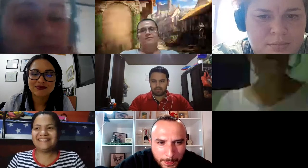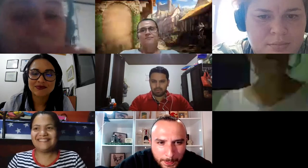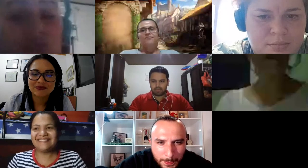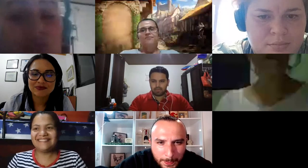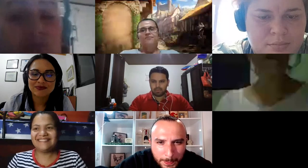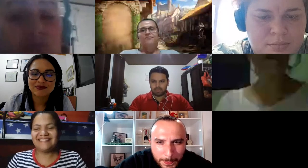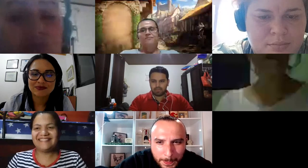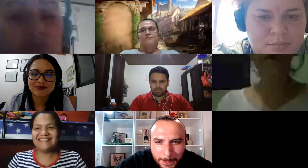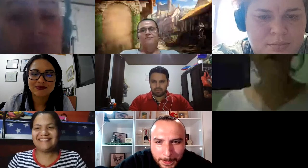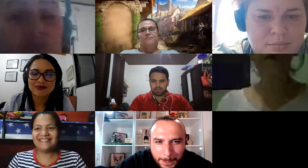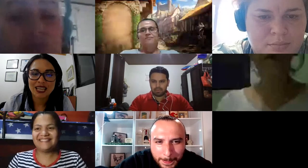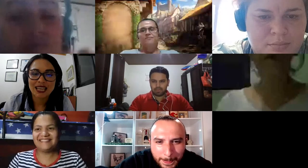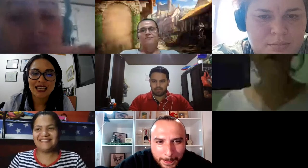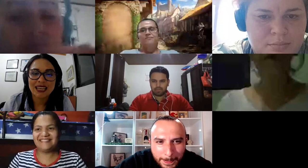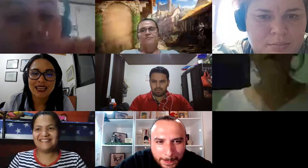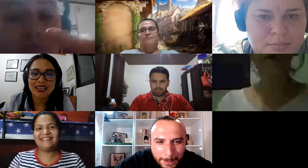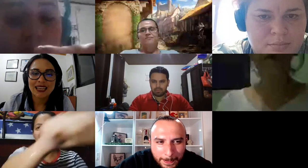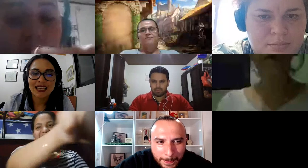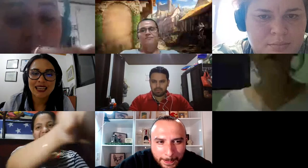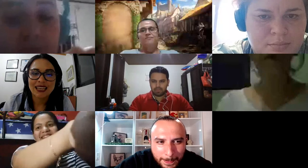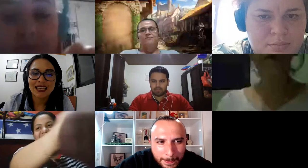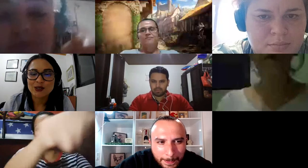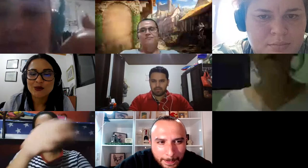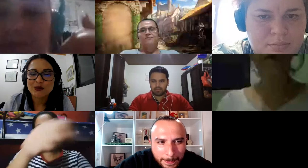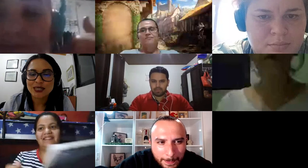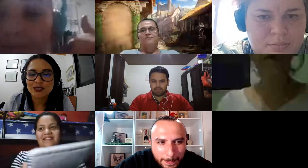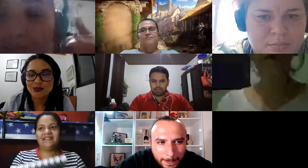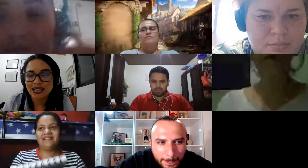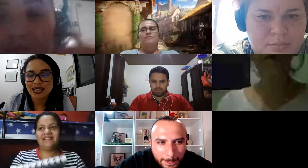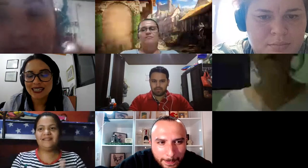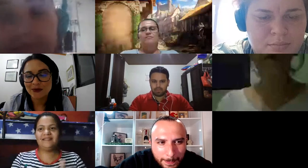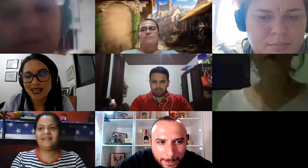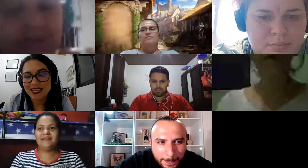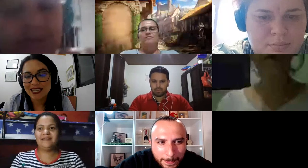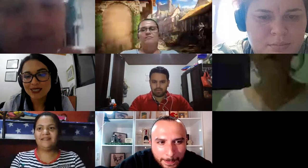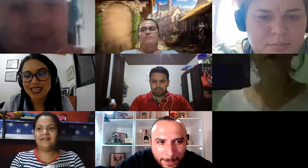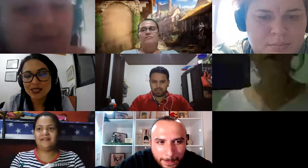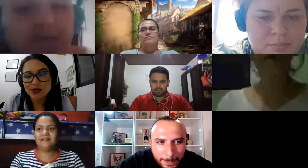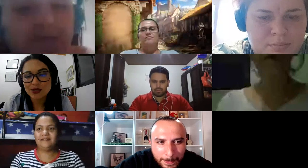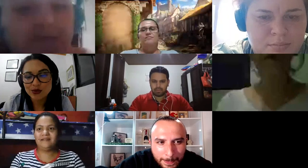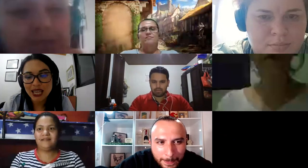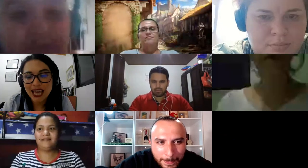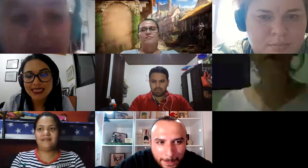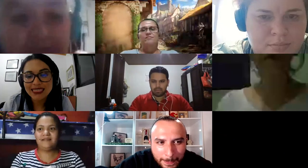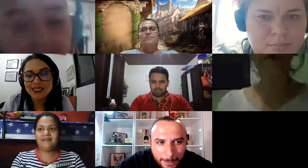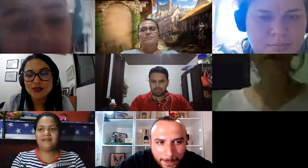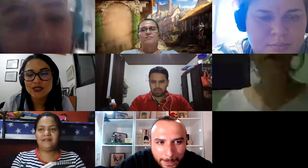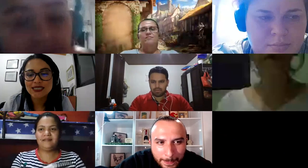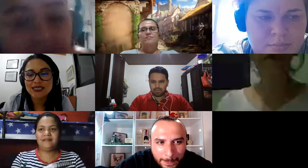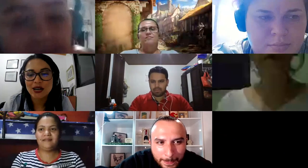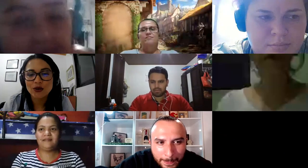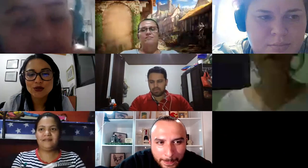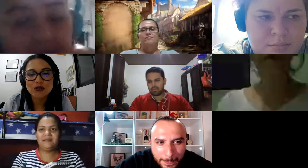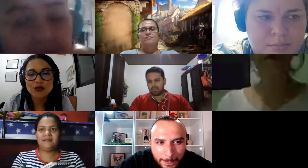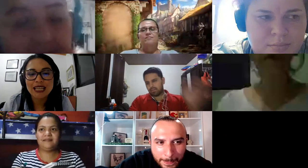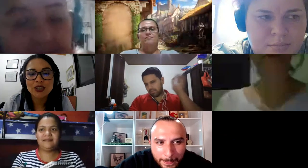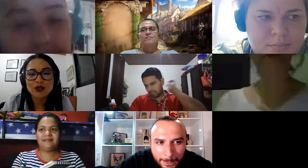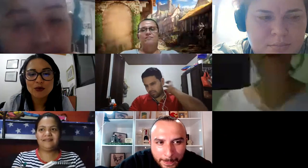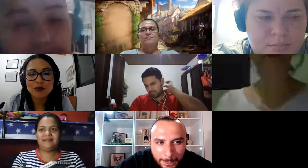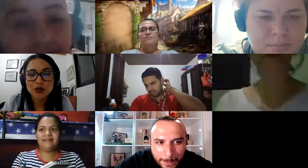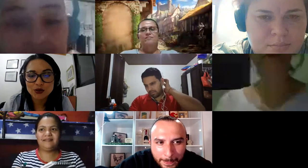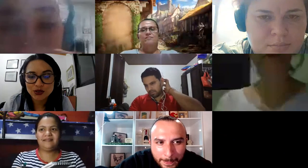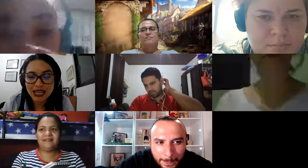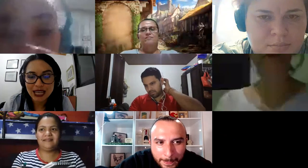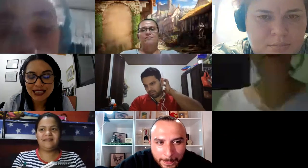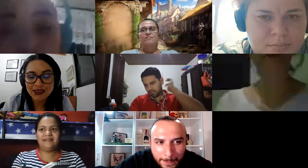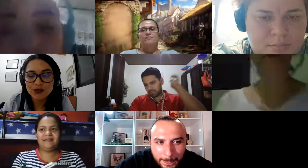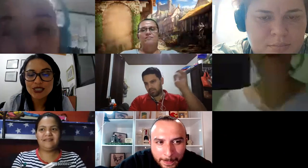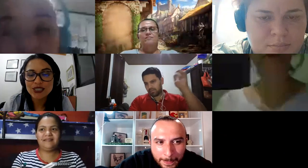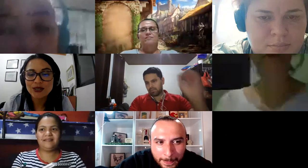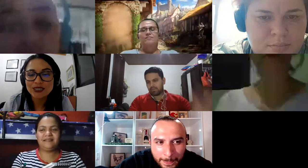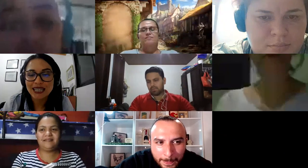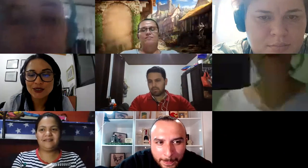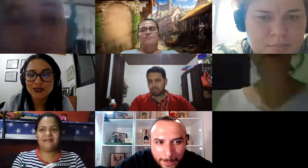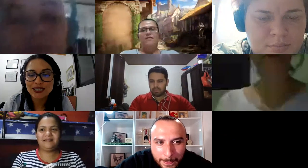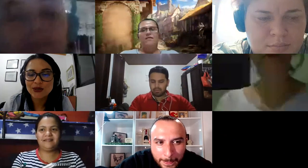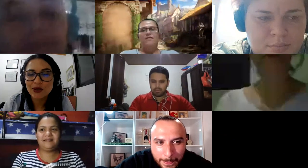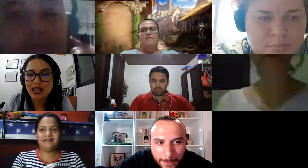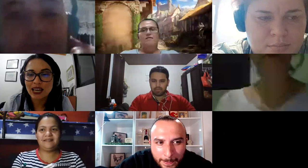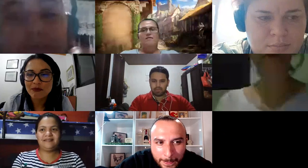contactarte. Los datos personales. Varias estudiantes nos están consultando por tus datos y los datos de tu academia.